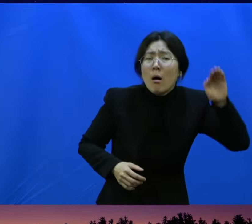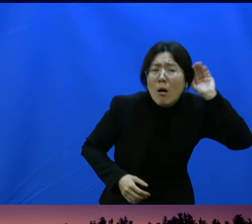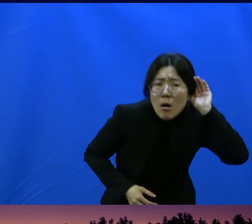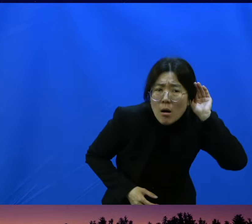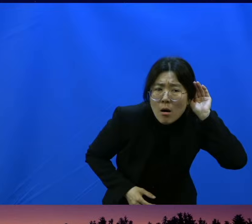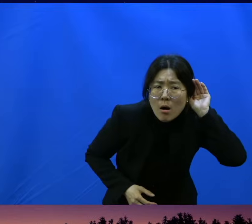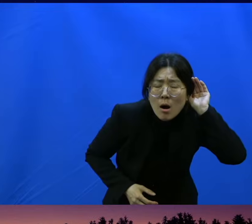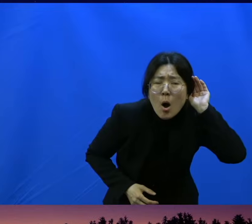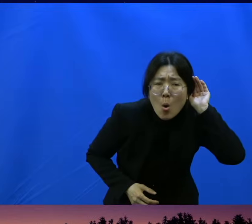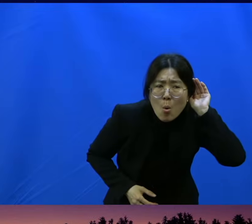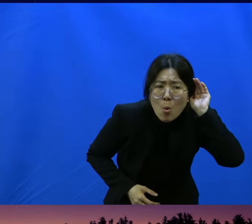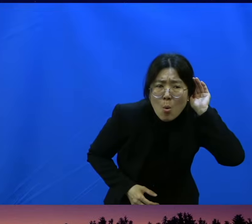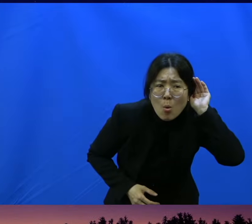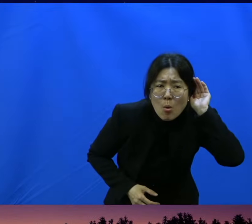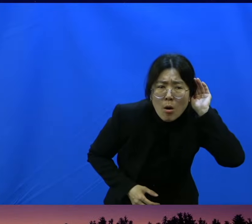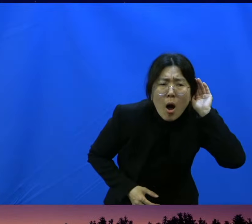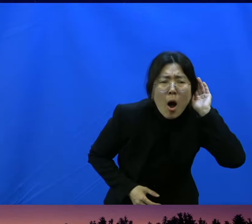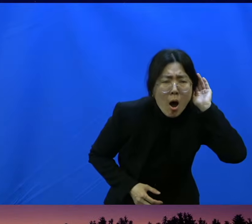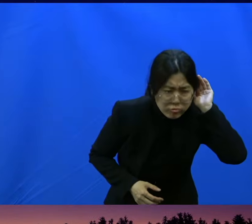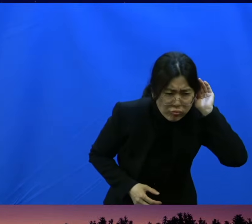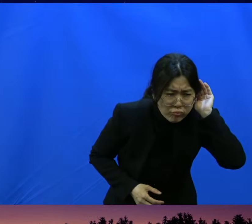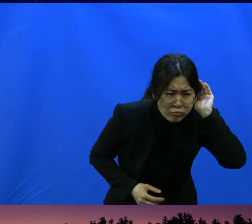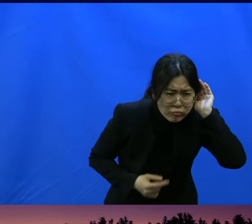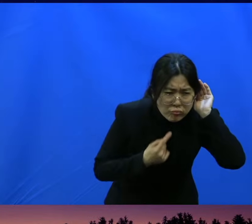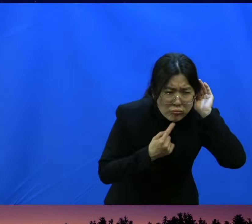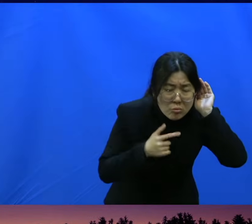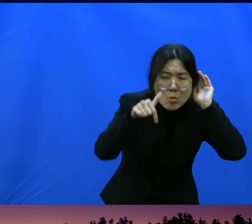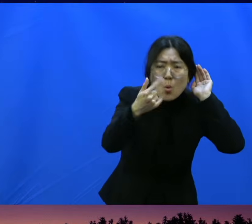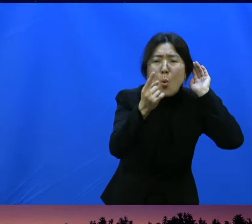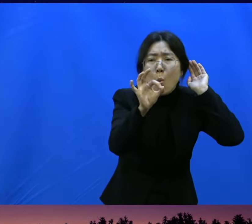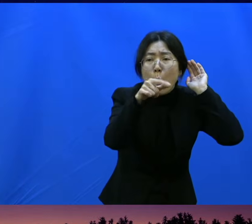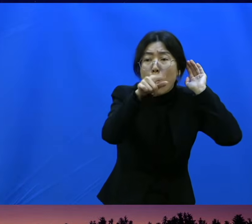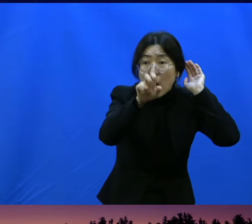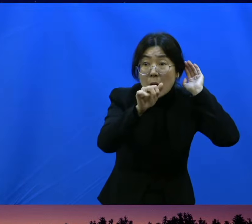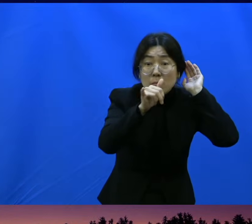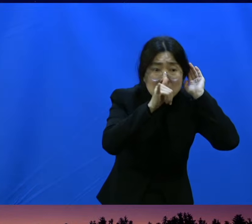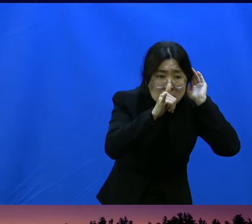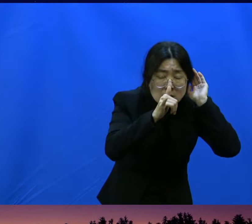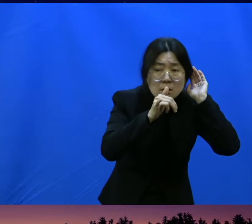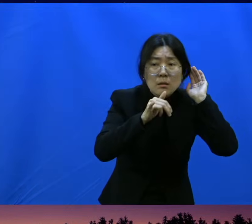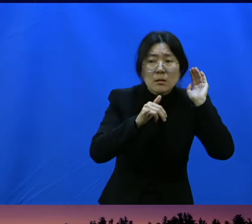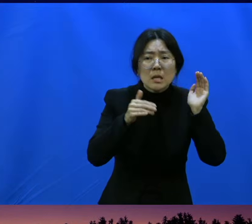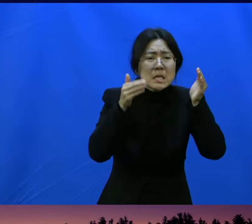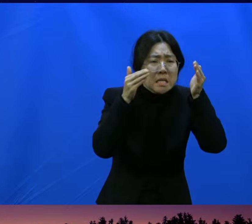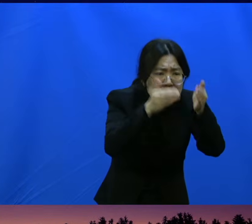누군가의 고통에 귀를 기울여야 되잖아요. 그 고통에 기울여야 대화가 되잖아요.